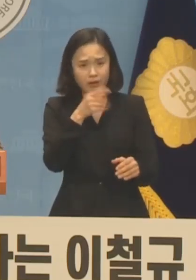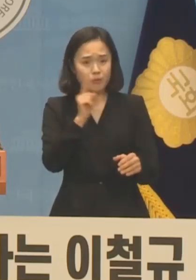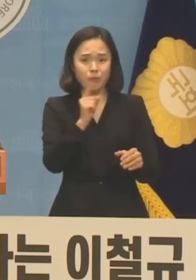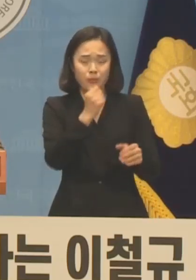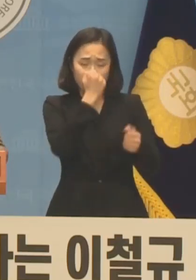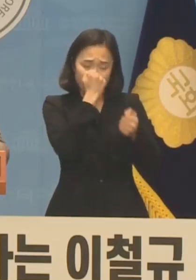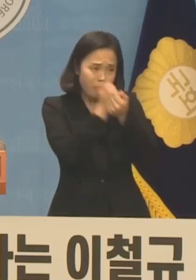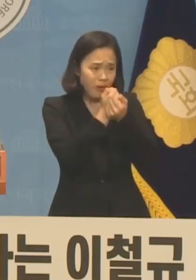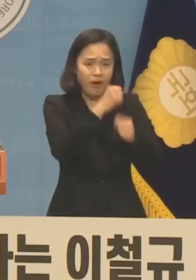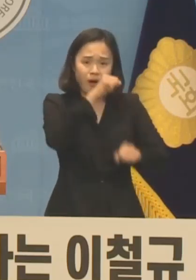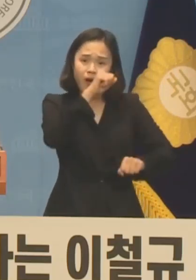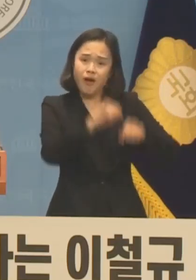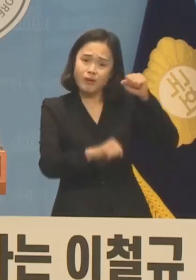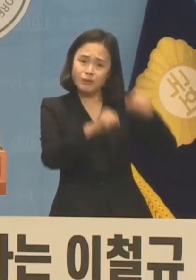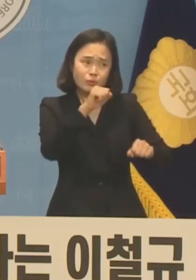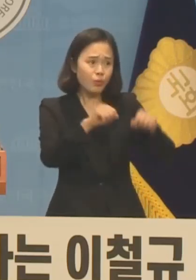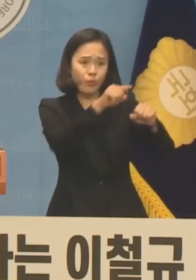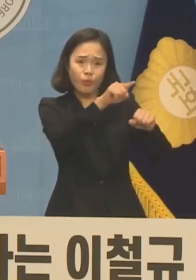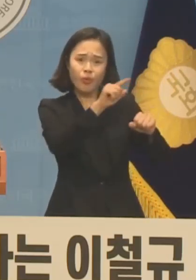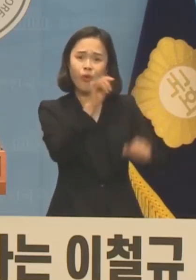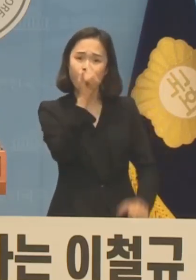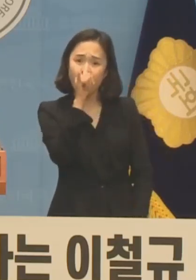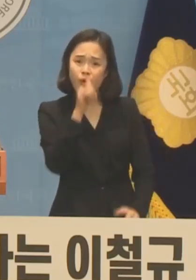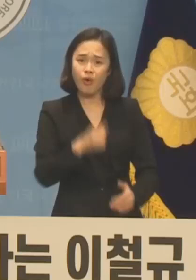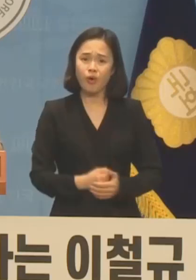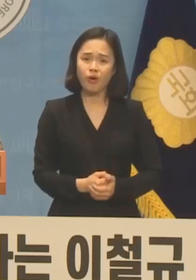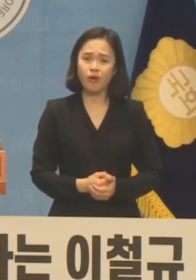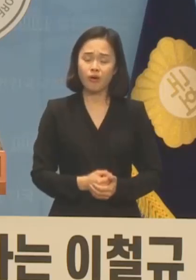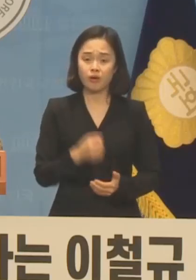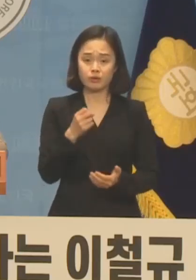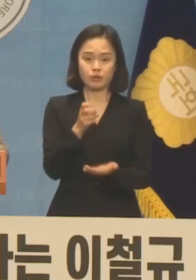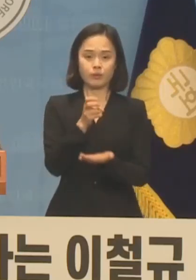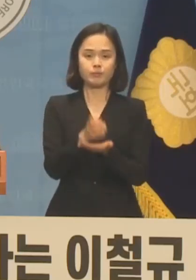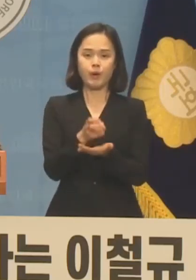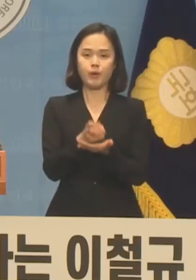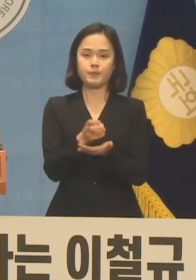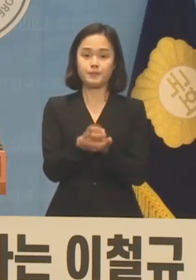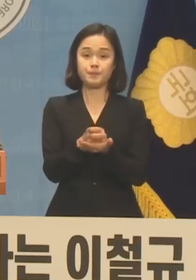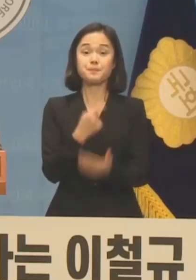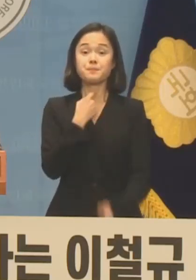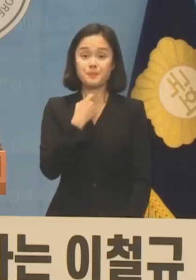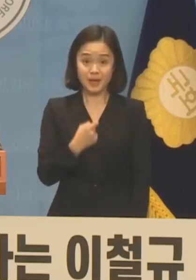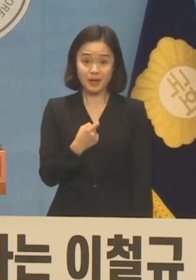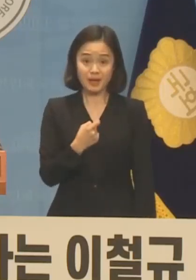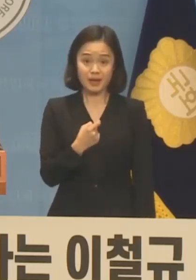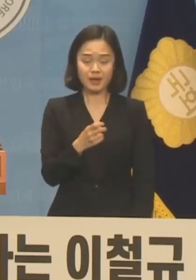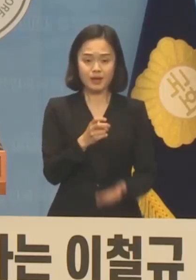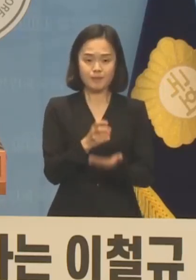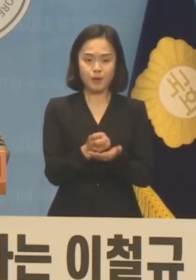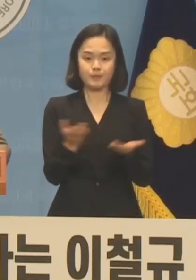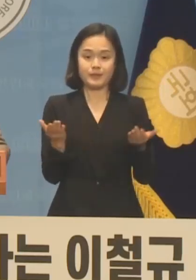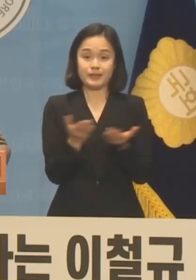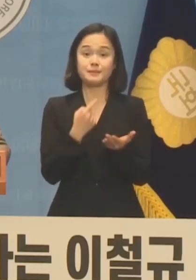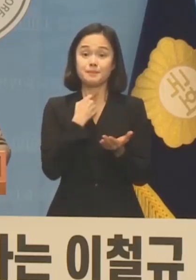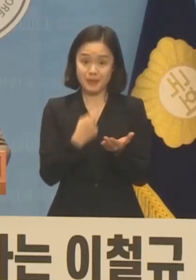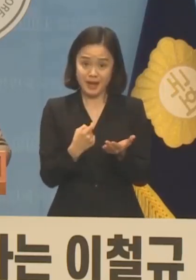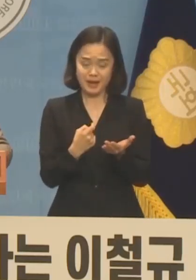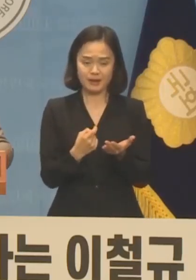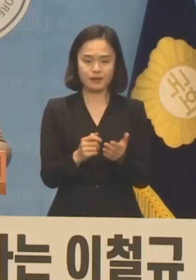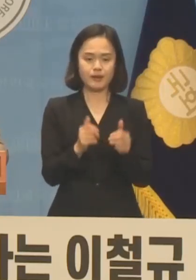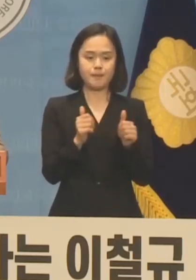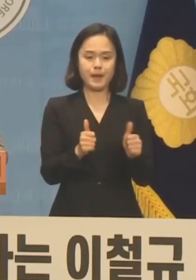특히 법조인 출신이라고 하는 법률 전문가인 판사, 검사, 그리고